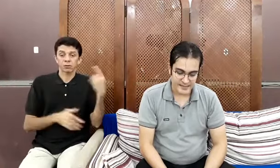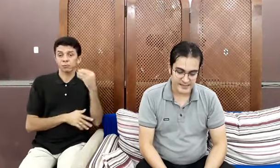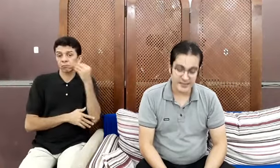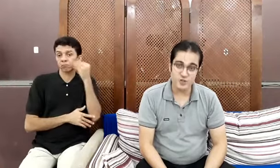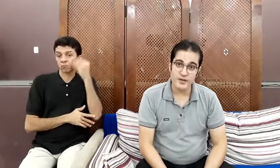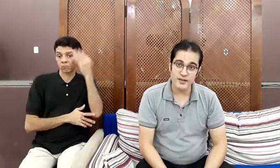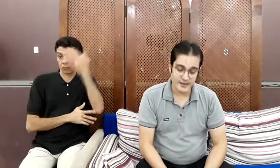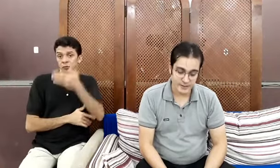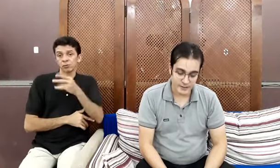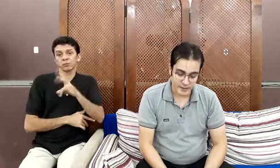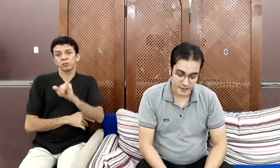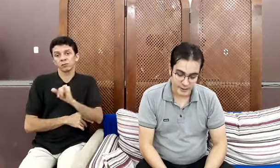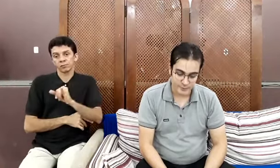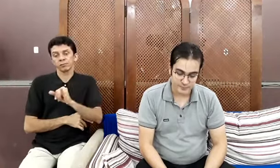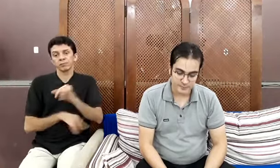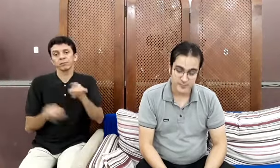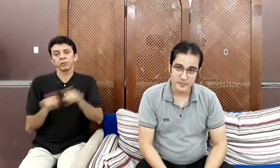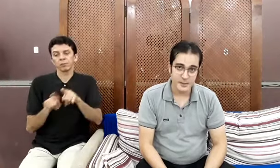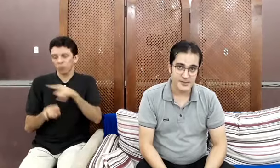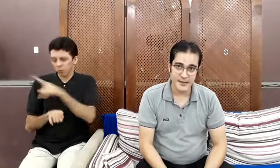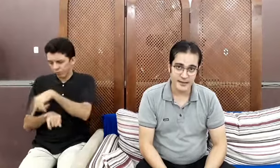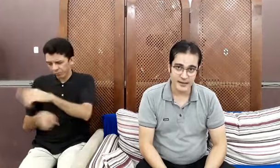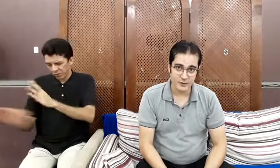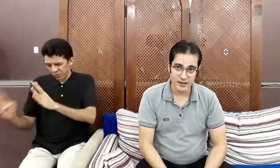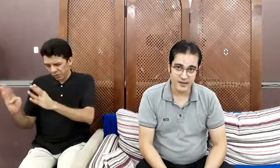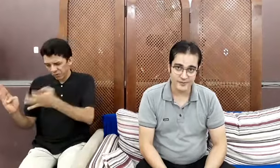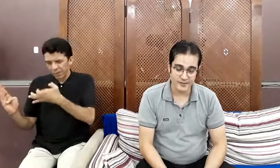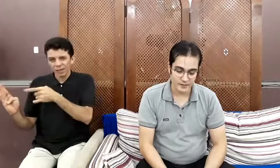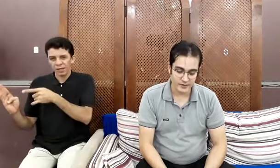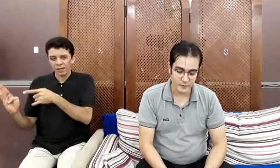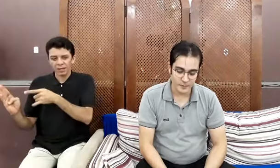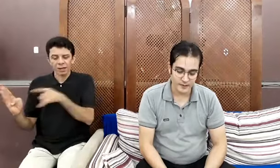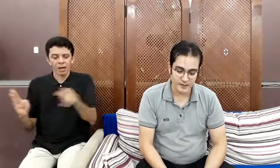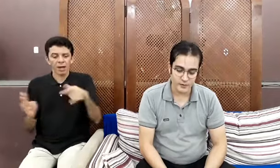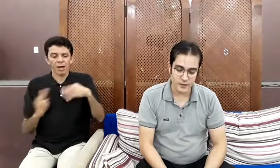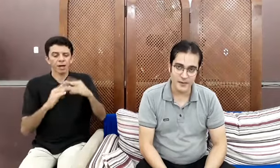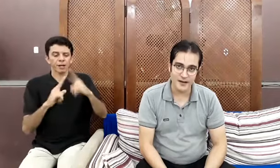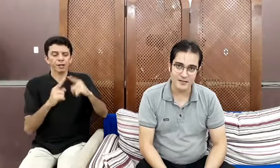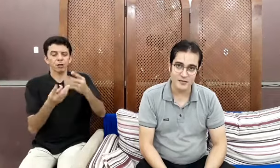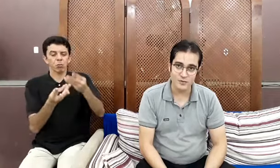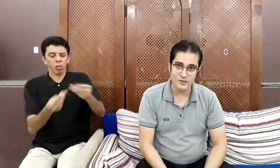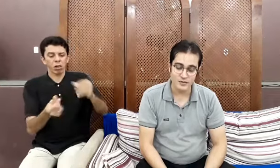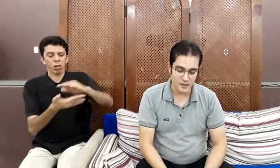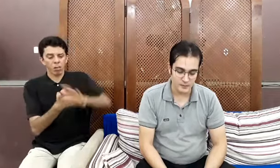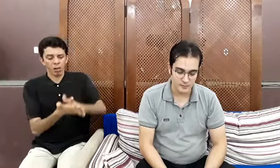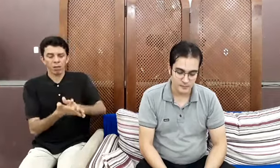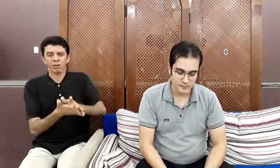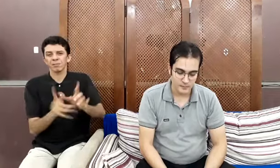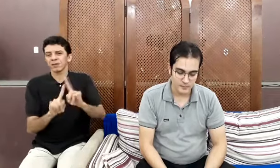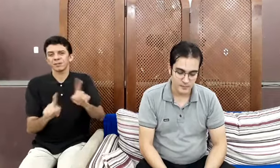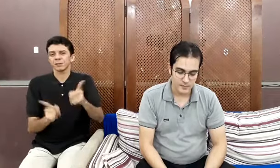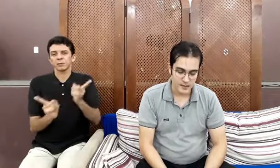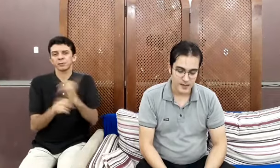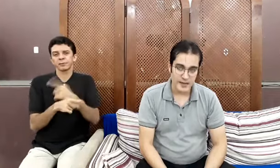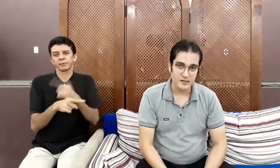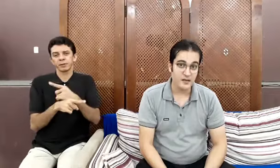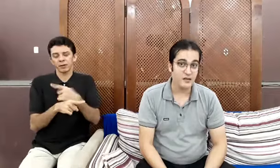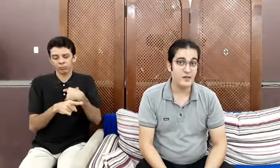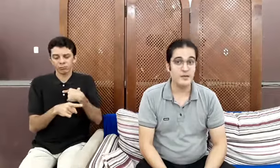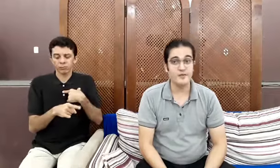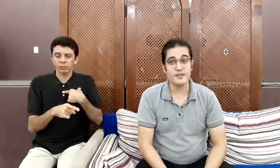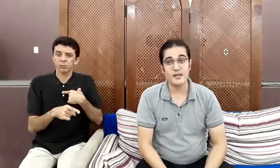Essa crise quer destruir a igreja de Cristo, mas na realidade o que ela está fazendo é expandindo a pregação do Evangelho.